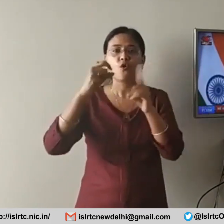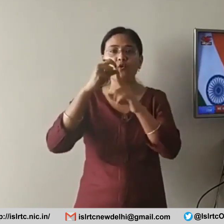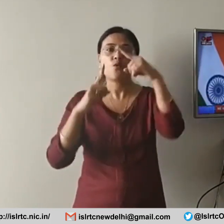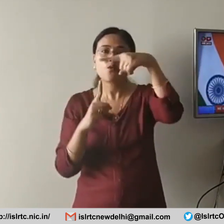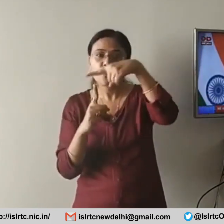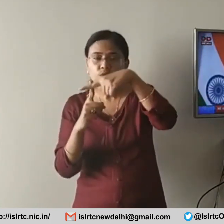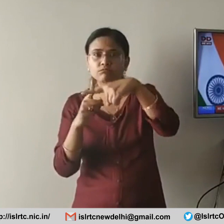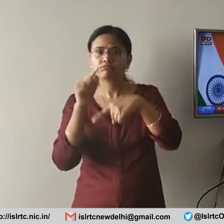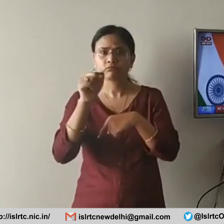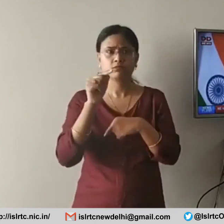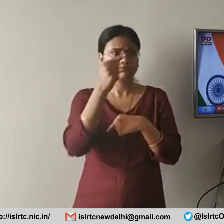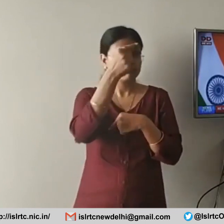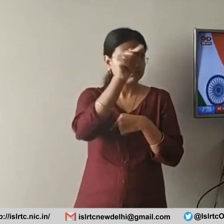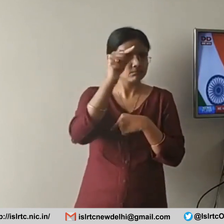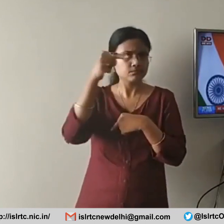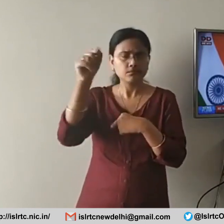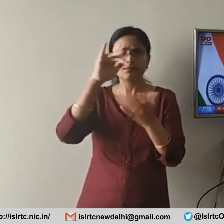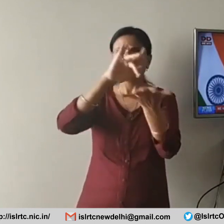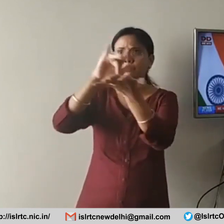इंगित करके